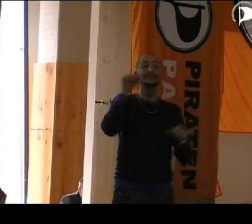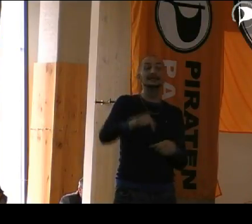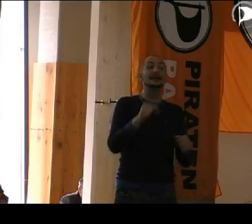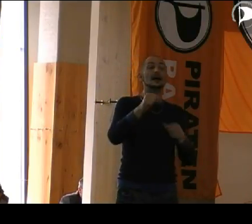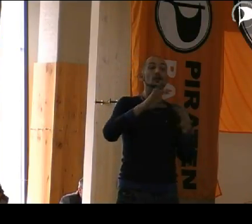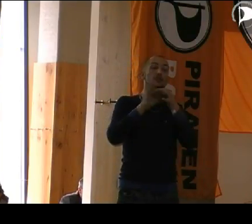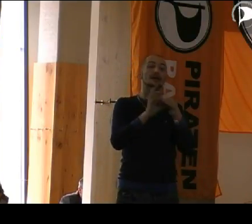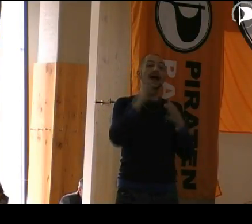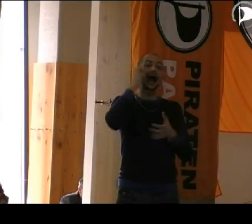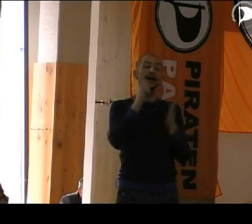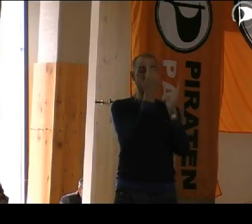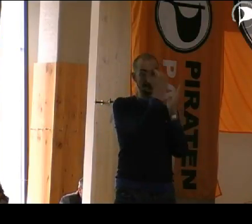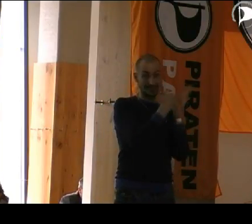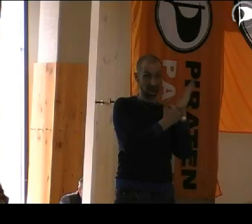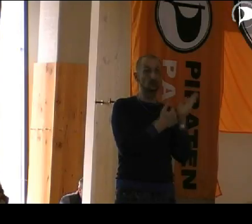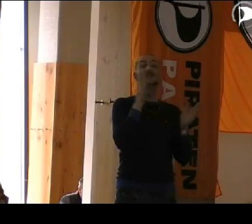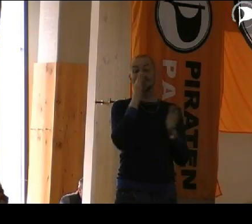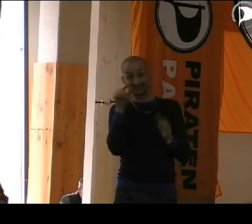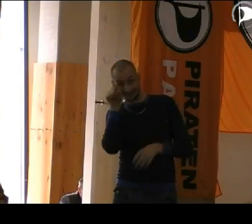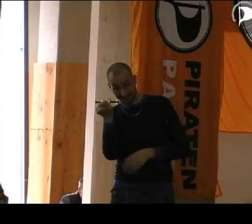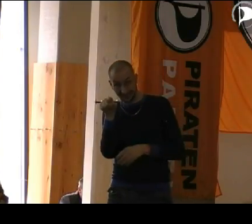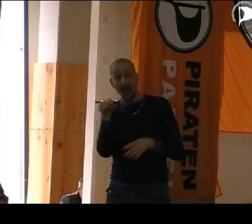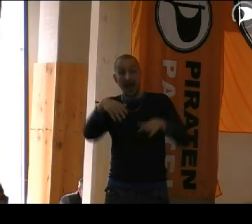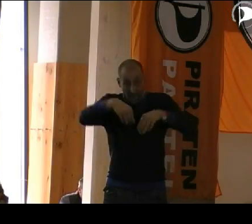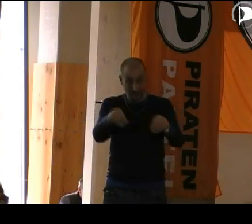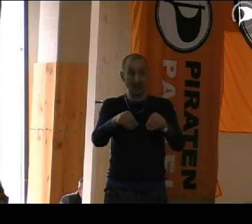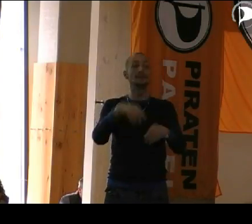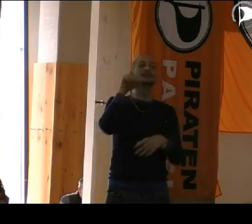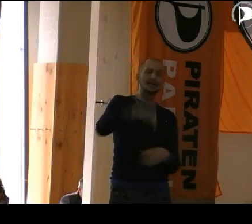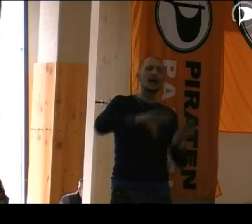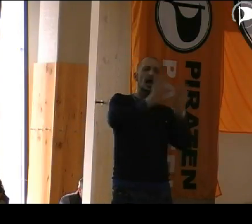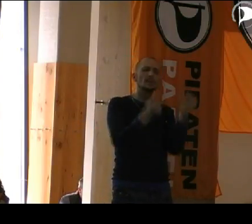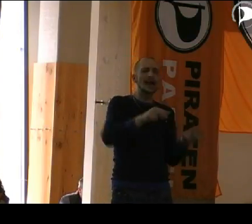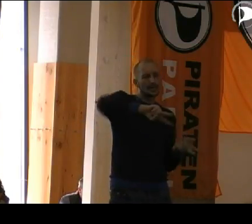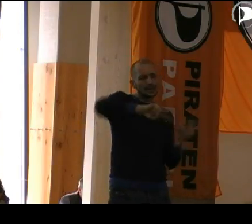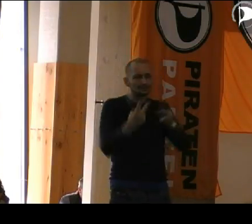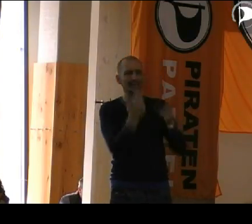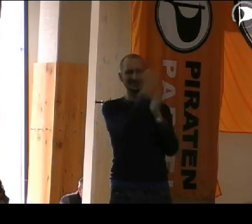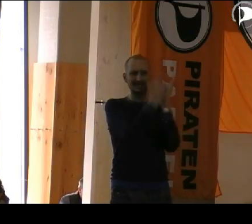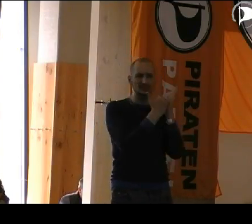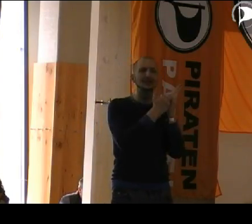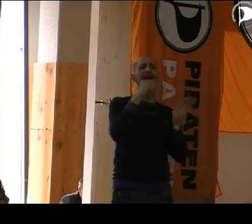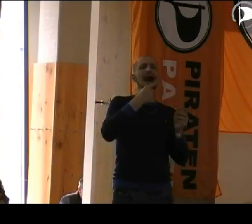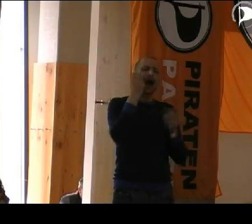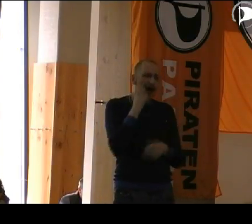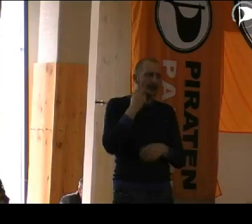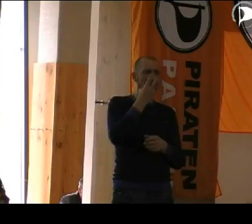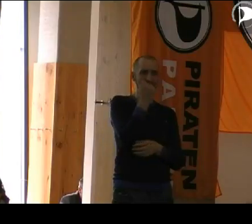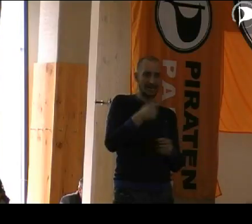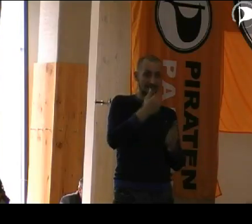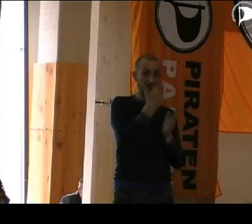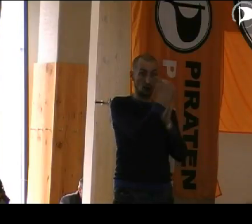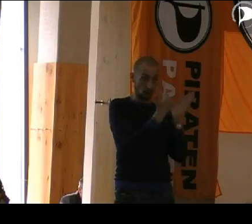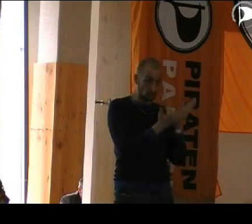alte satzung nadine ablehnt dann entgegen aller änderung ist die sich auf den neuen nach der alte standort mit passen